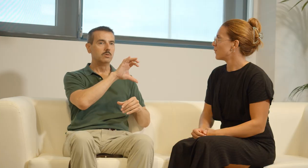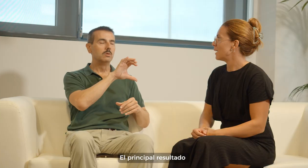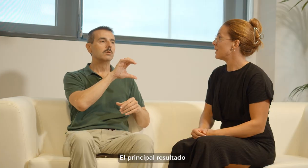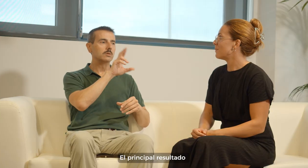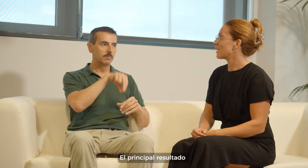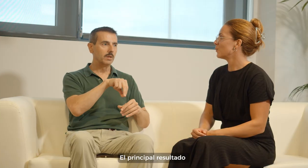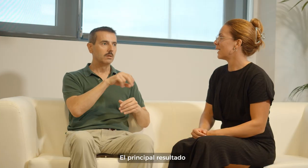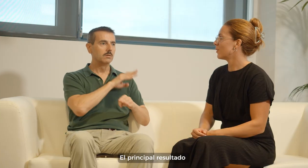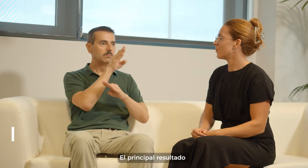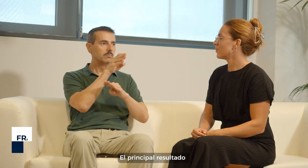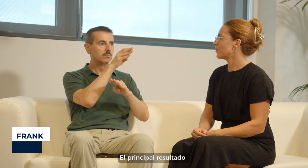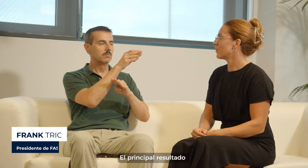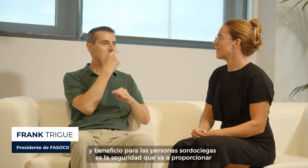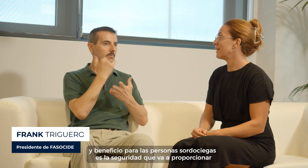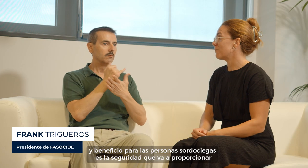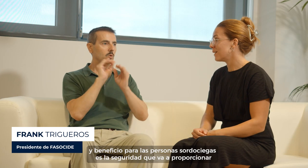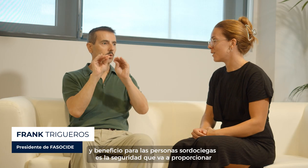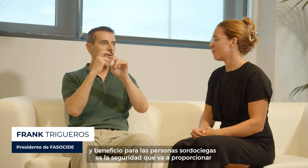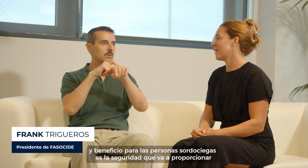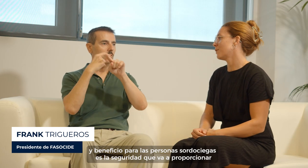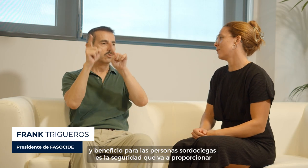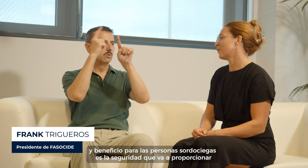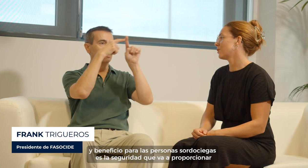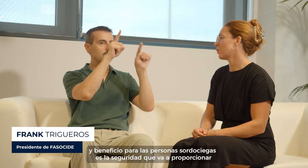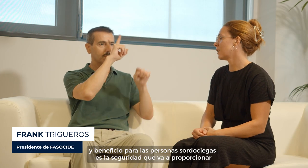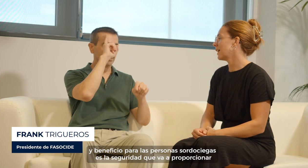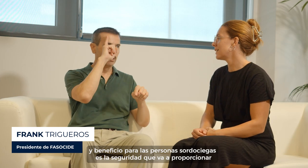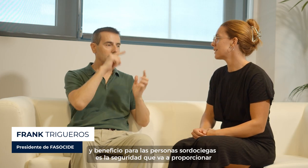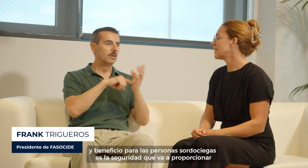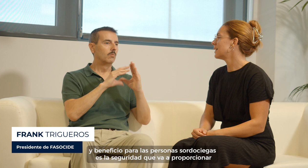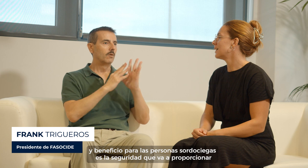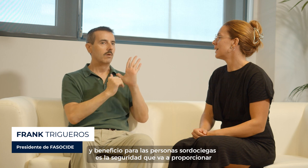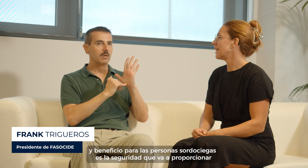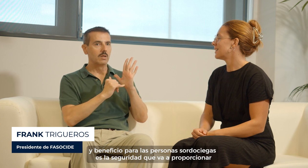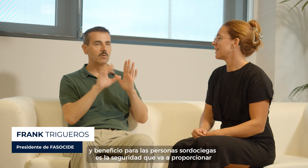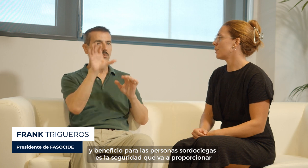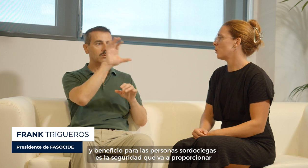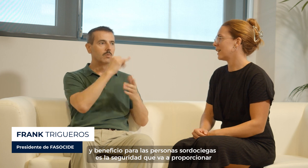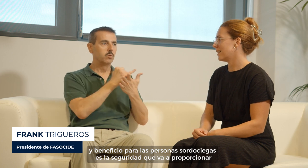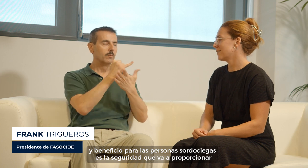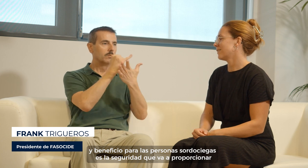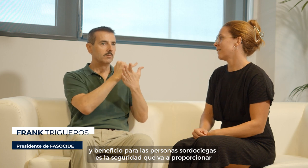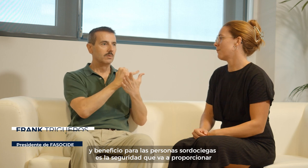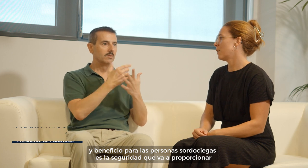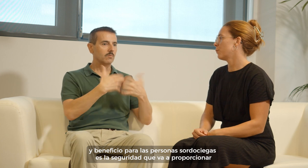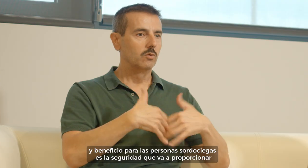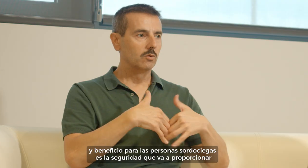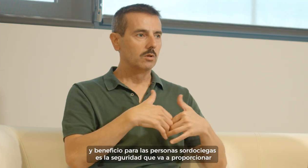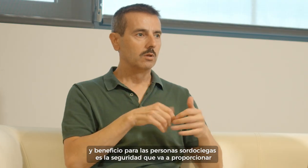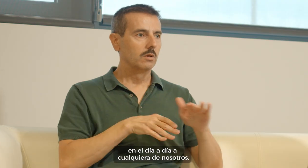El principal resultado y beneficio para las personas sordociegas es la seguridad que va a proporcionar en el